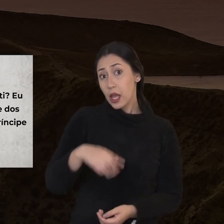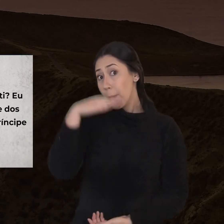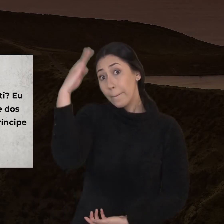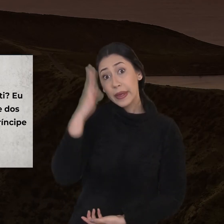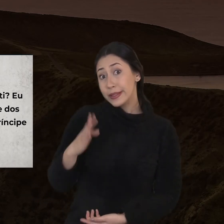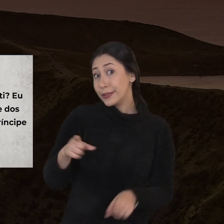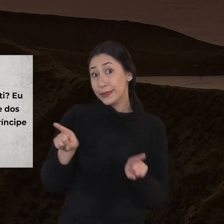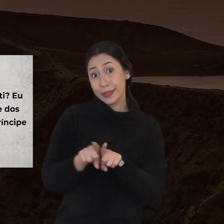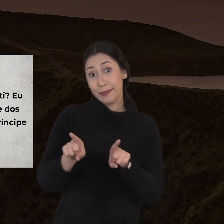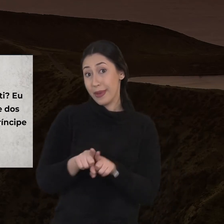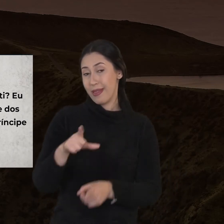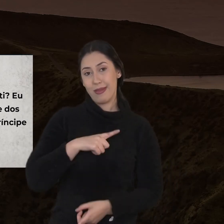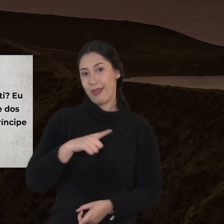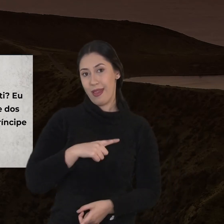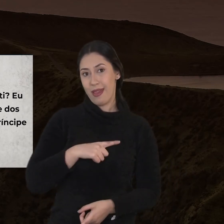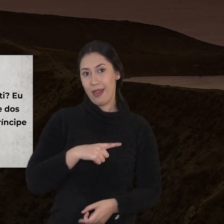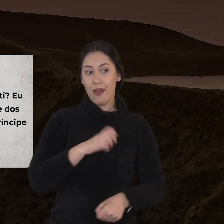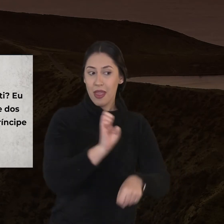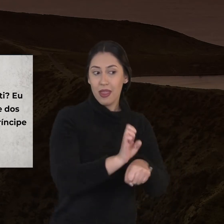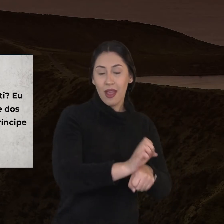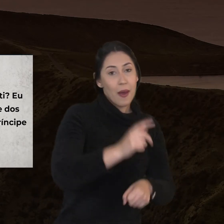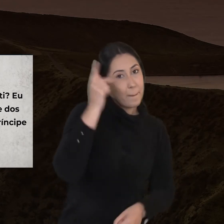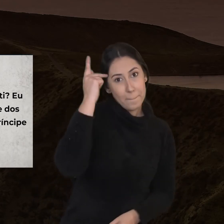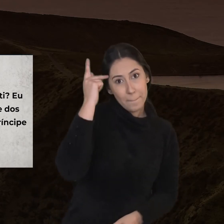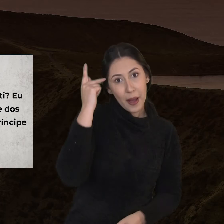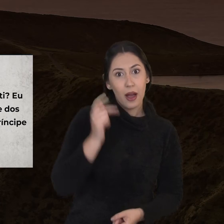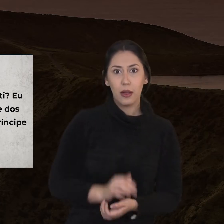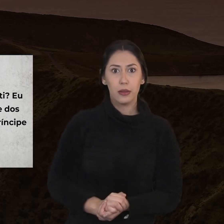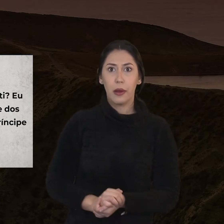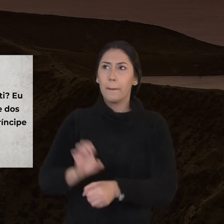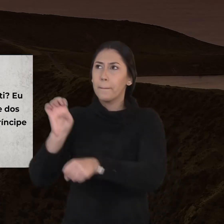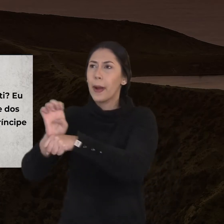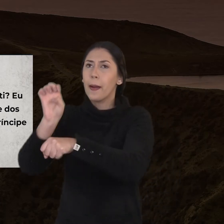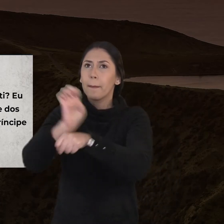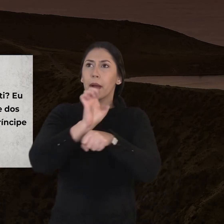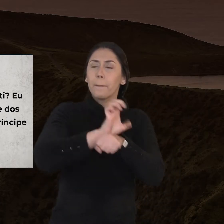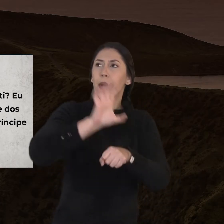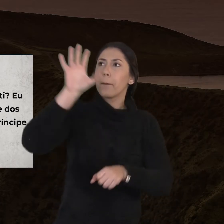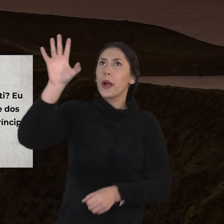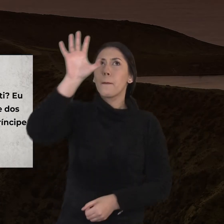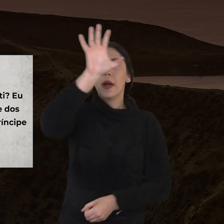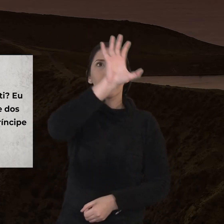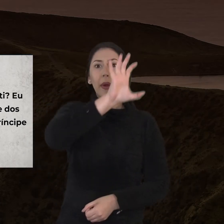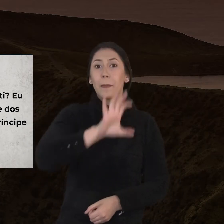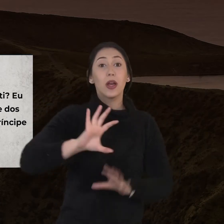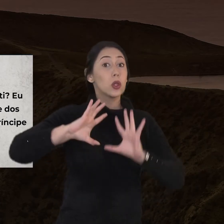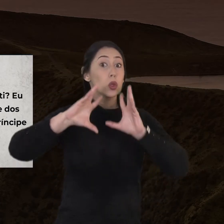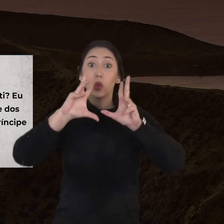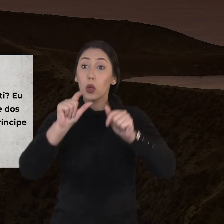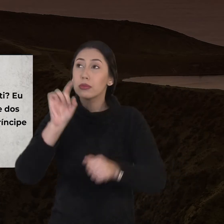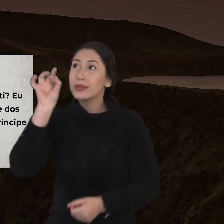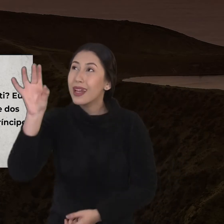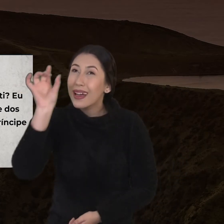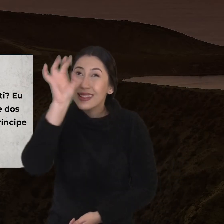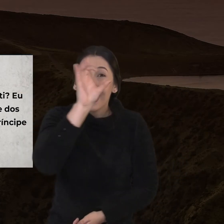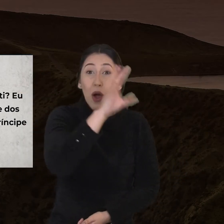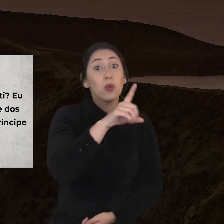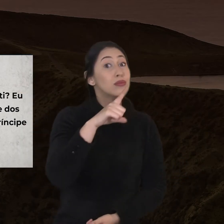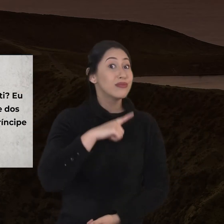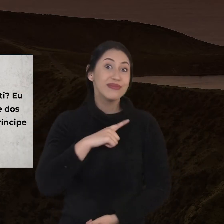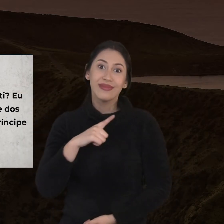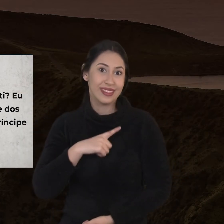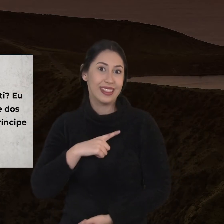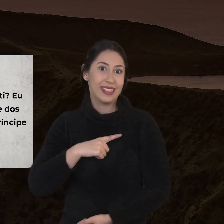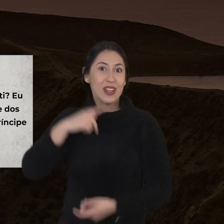do brasil o príncipe do estado de são paulo o príncipe o estado do amazonas o príncipe de manaus o príncipe de de campinas o